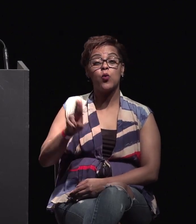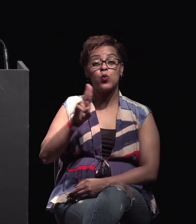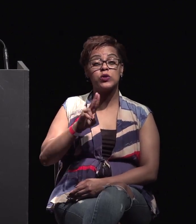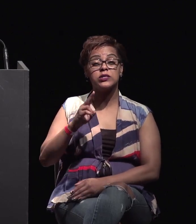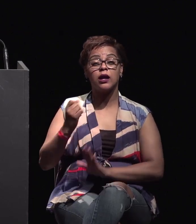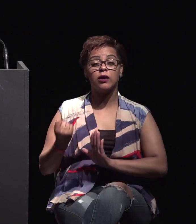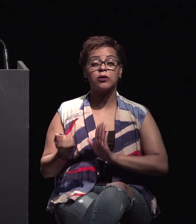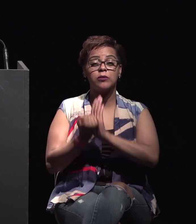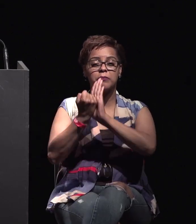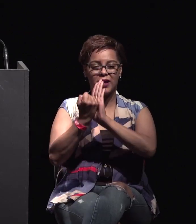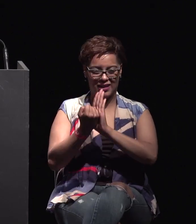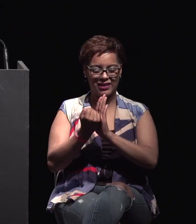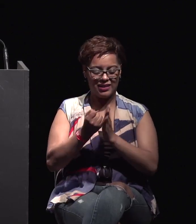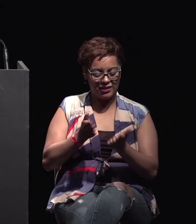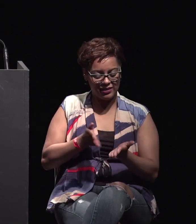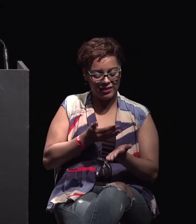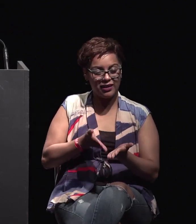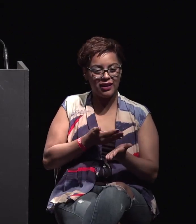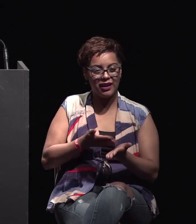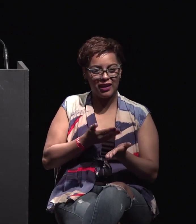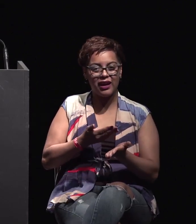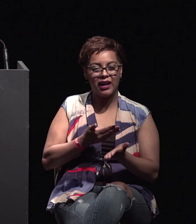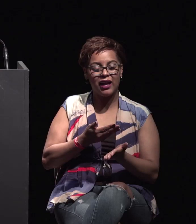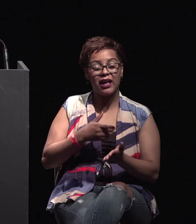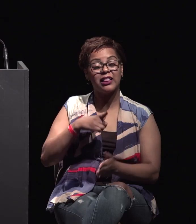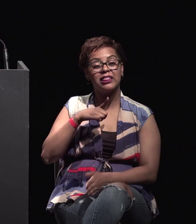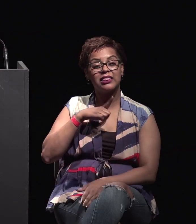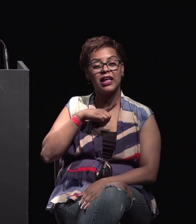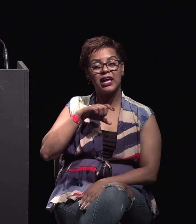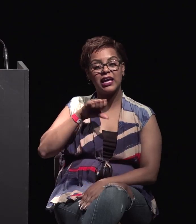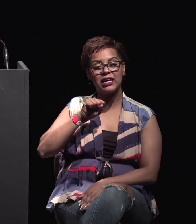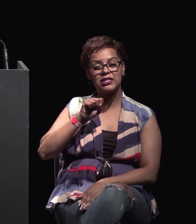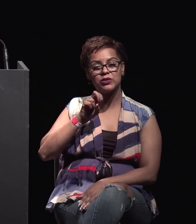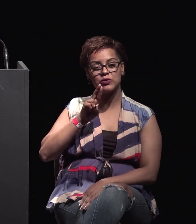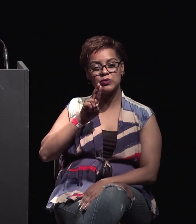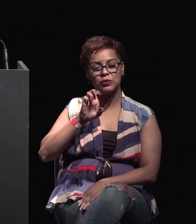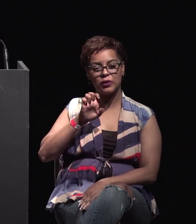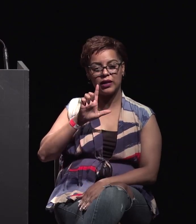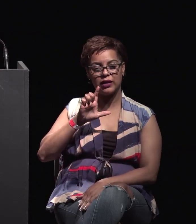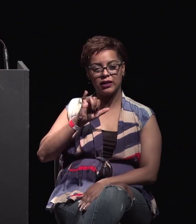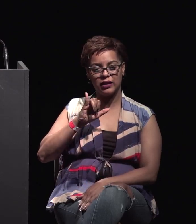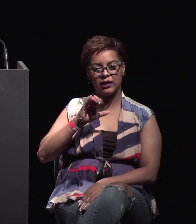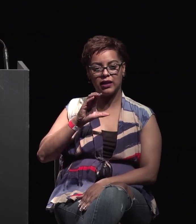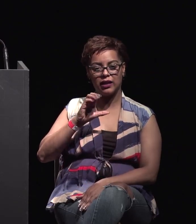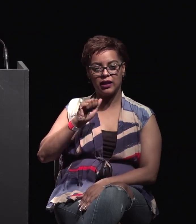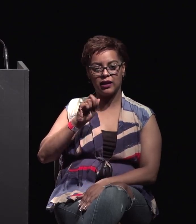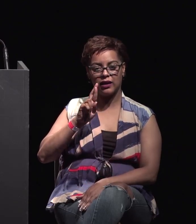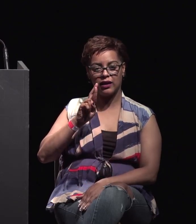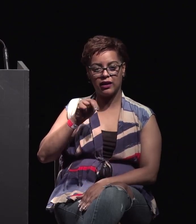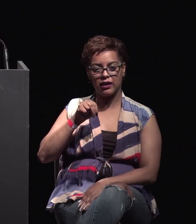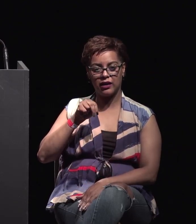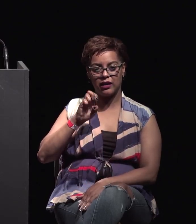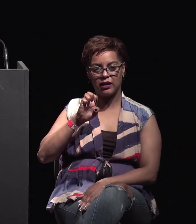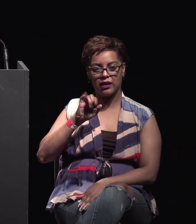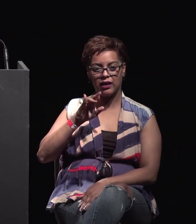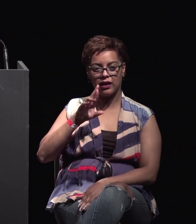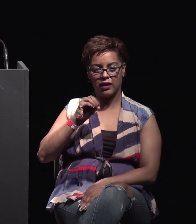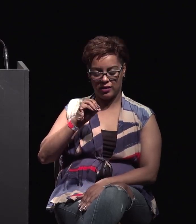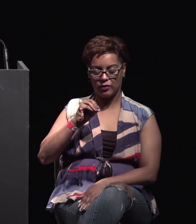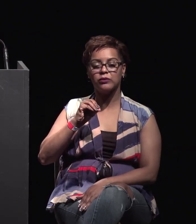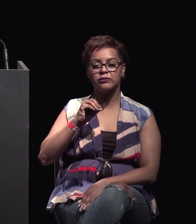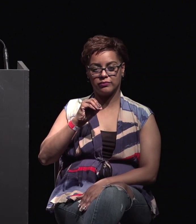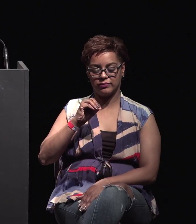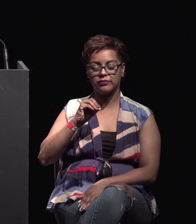ela lidera, o selo Sueli Carneiro, quanto o que